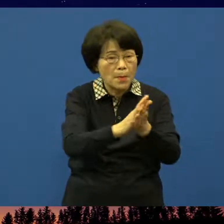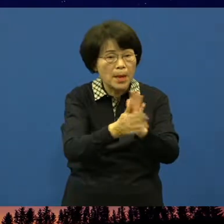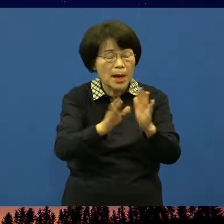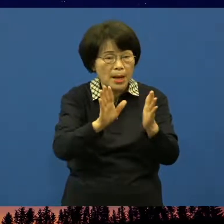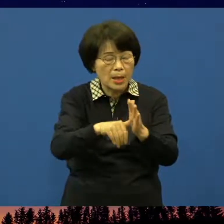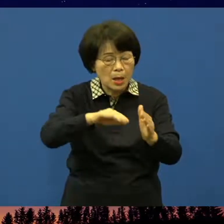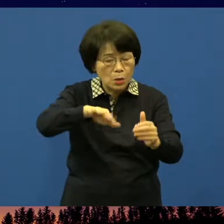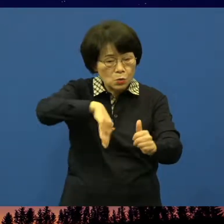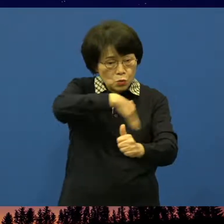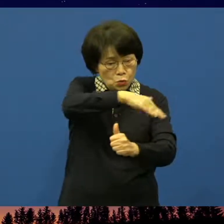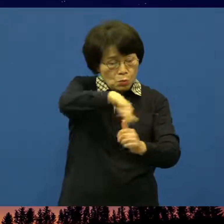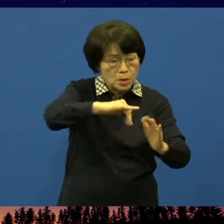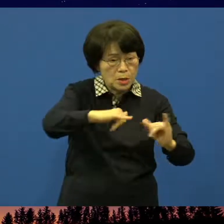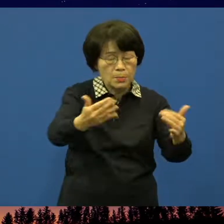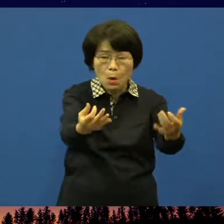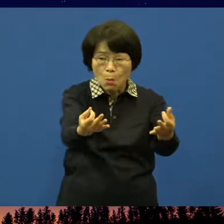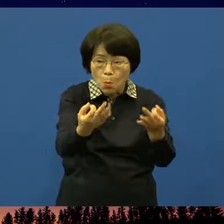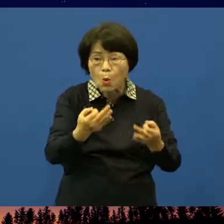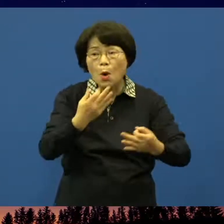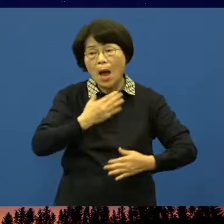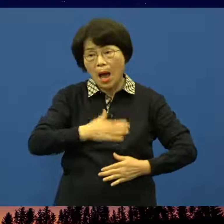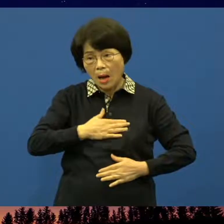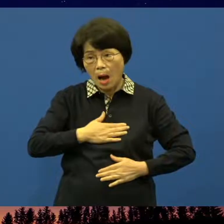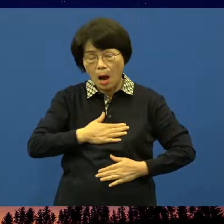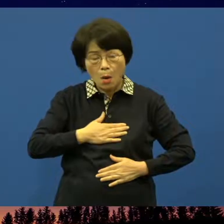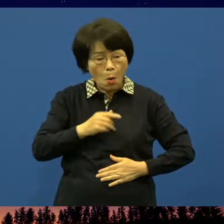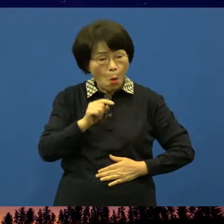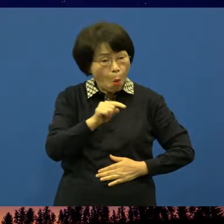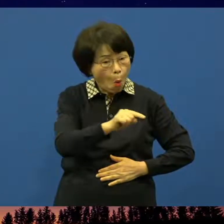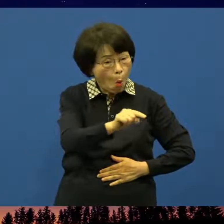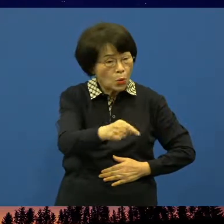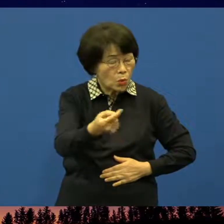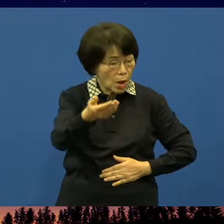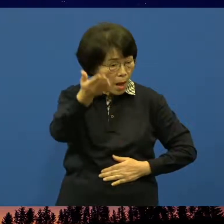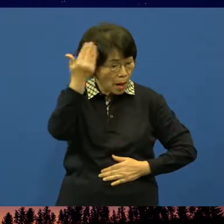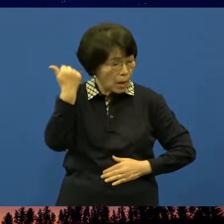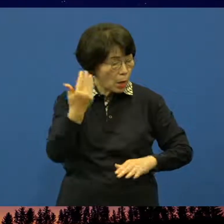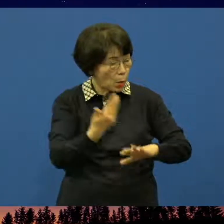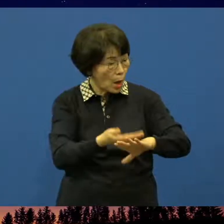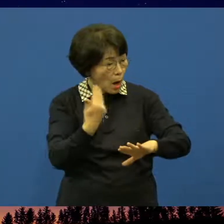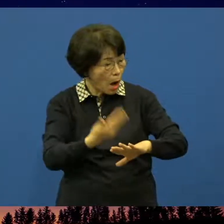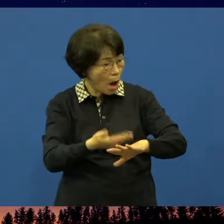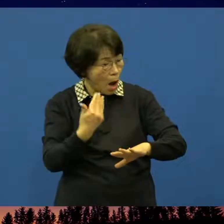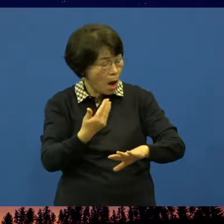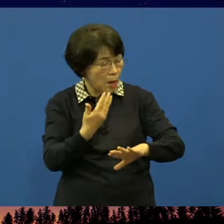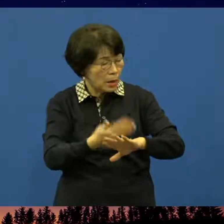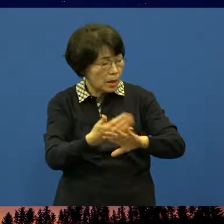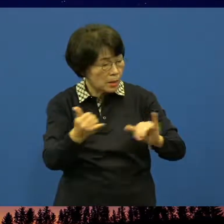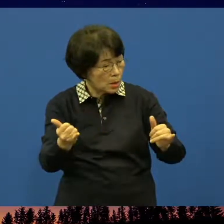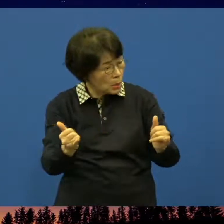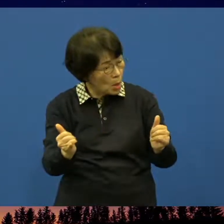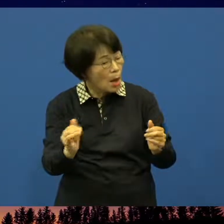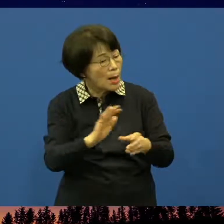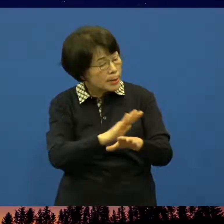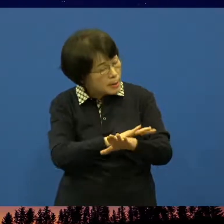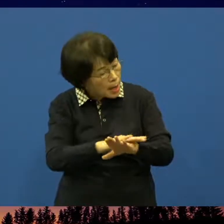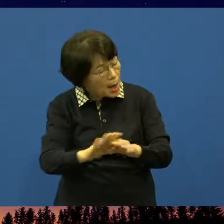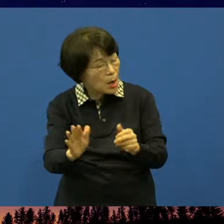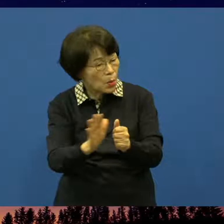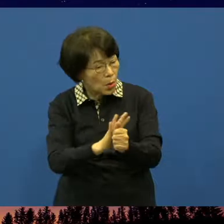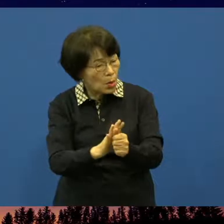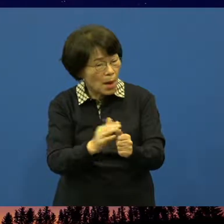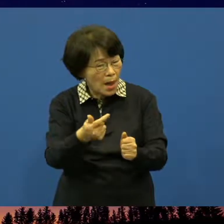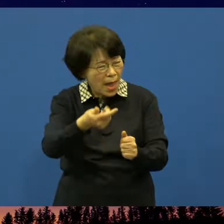그것을 아는 거예요. 너희들이 어떻게 그렇게 이전과 다르냐는 겁니다. 다른 사람들을 대하는 태도, 과거의 삶은